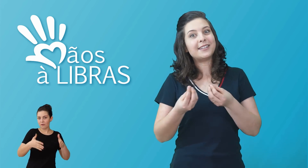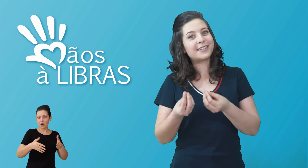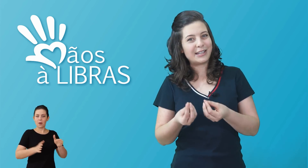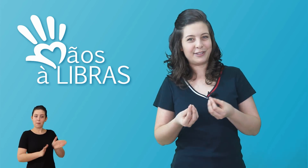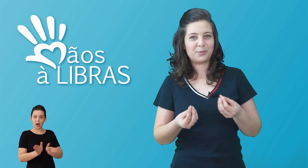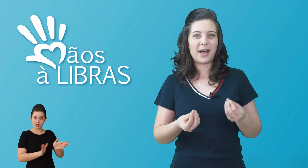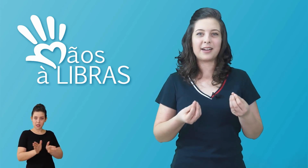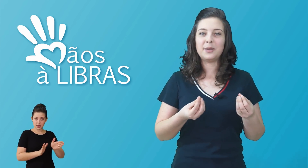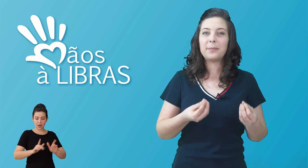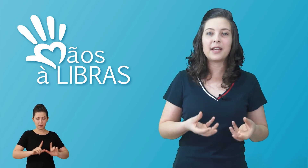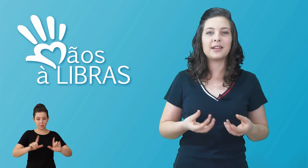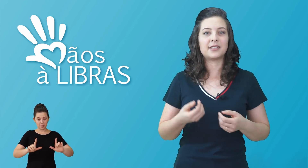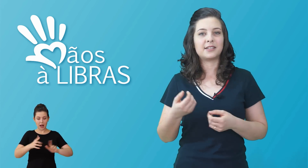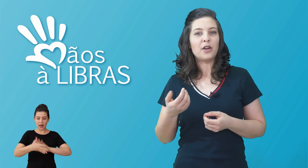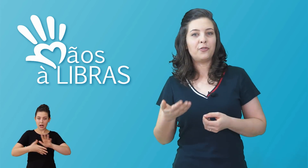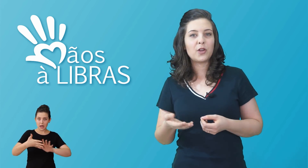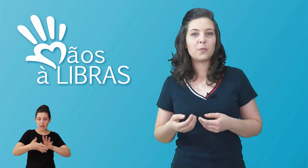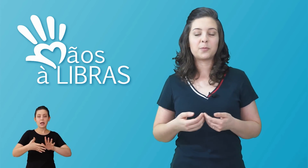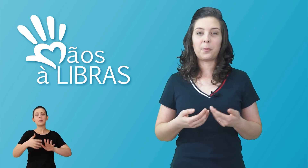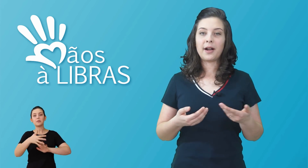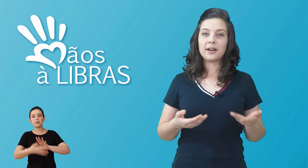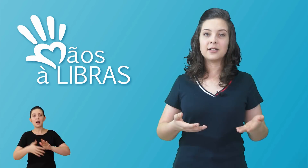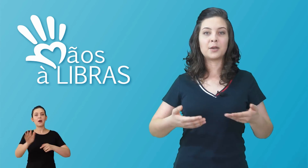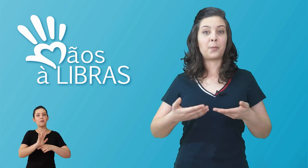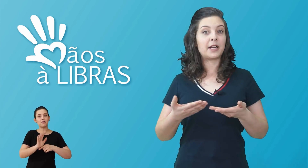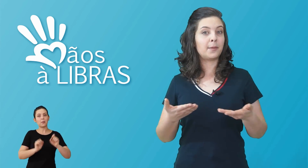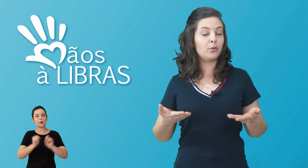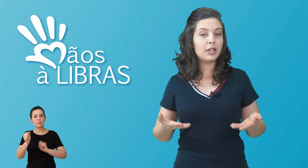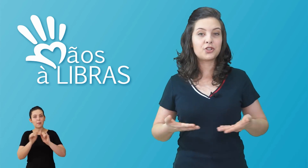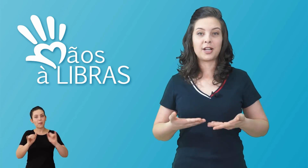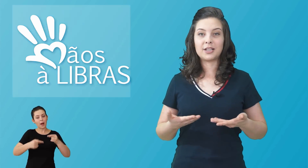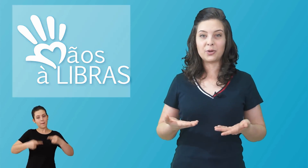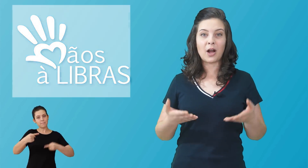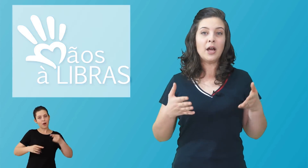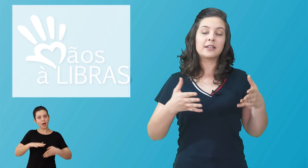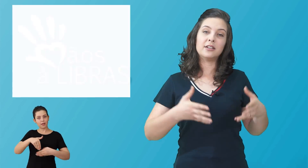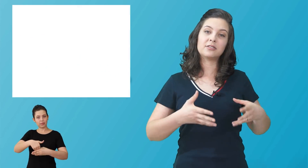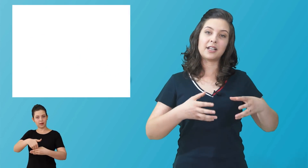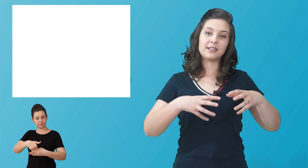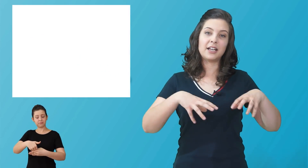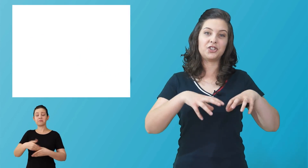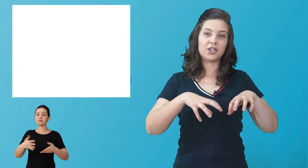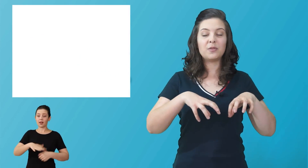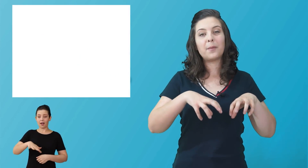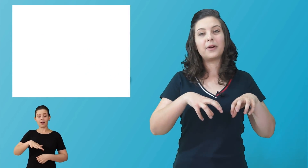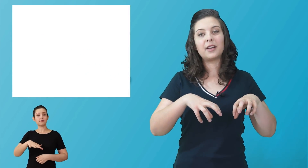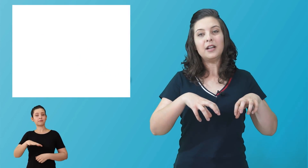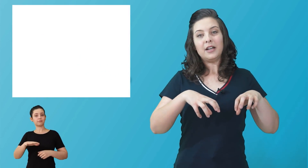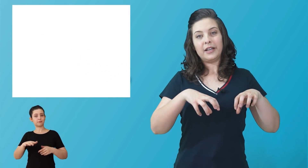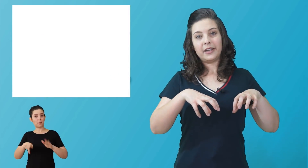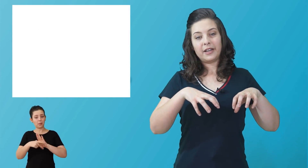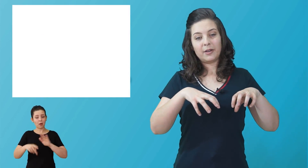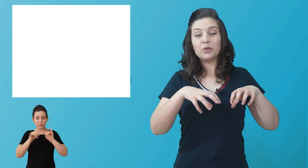vídeos acessíveis para empresas, filmes, propaganda política, eleitoral, tanto na região,